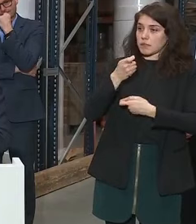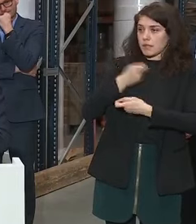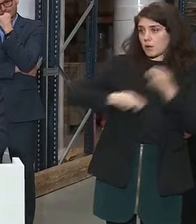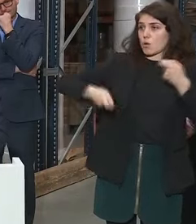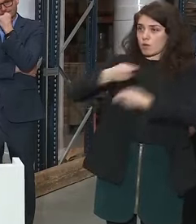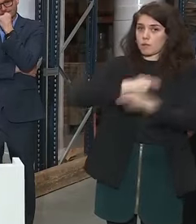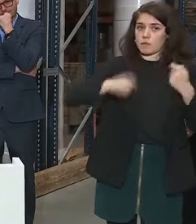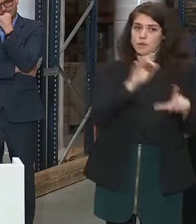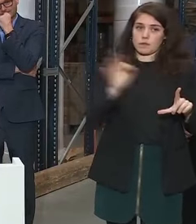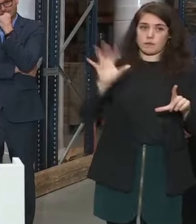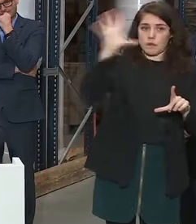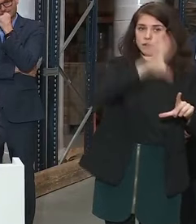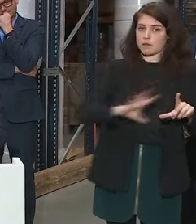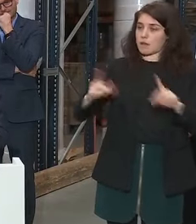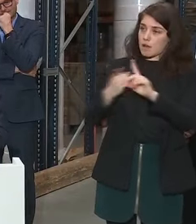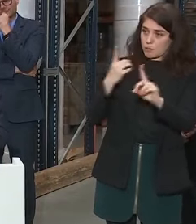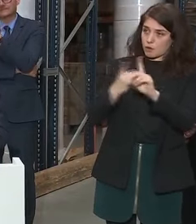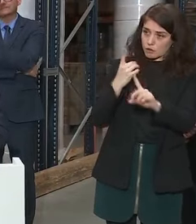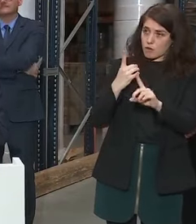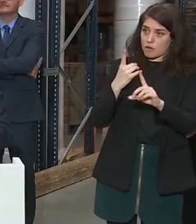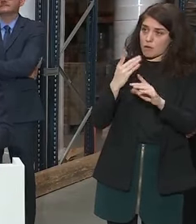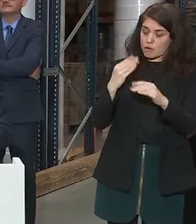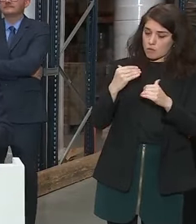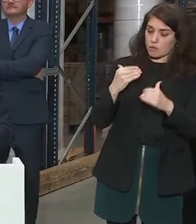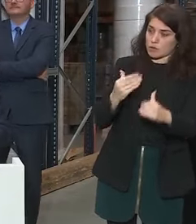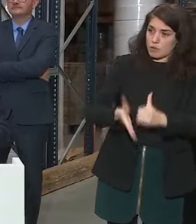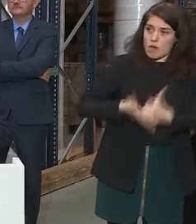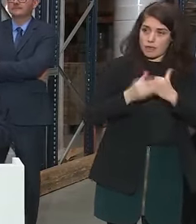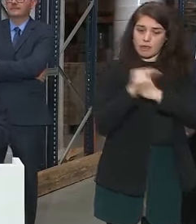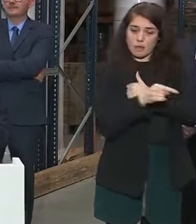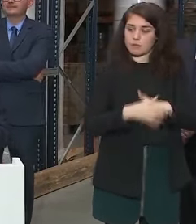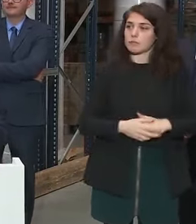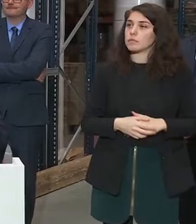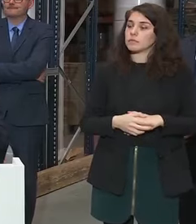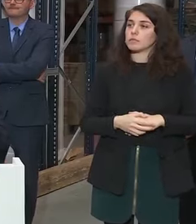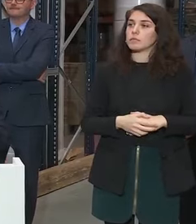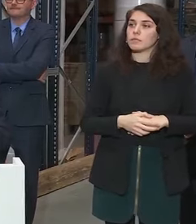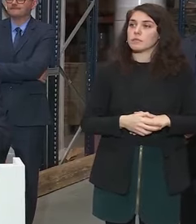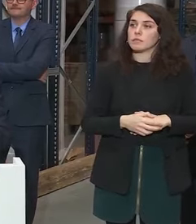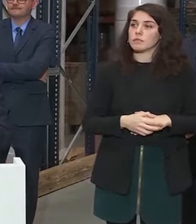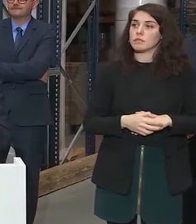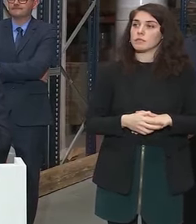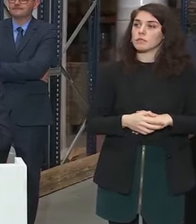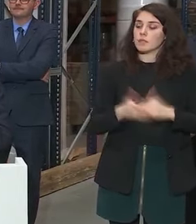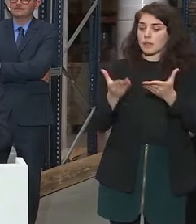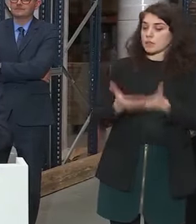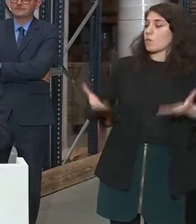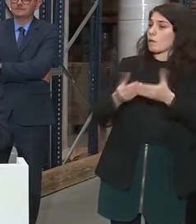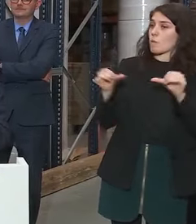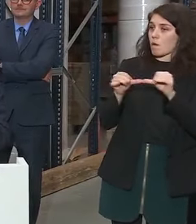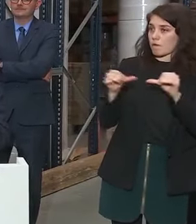il est important de revenir sur chacun de ces leviers. Nous avons décidé des reports exceptionnels de